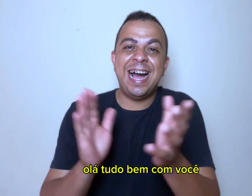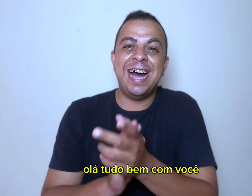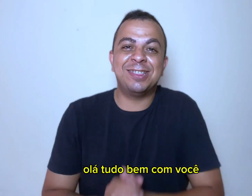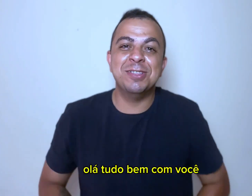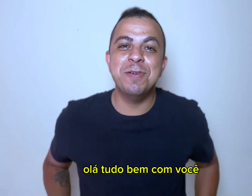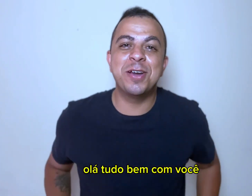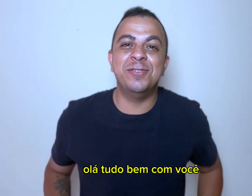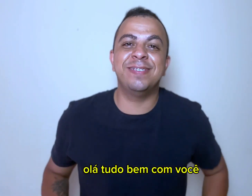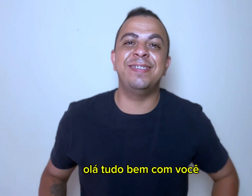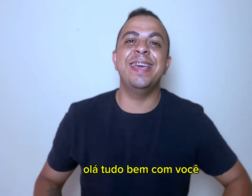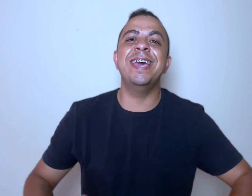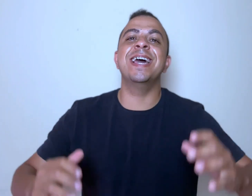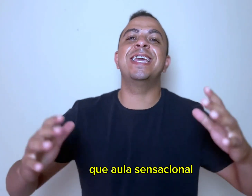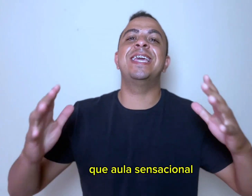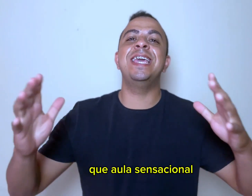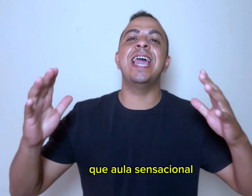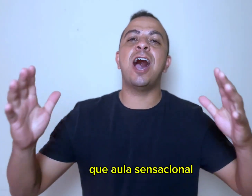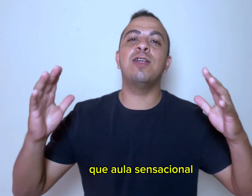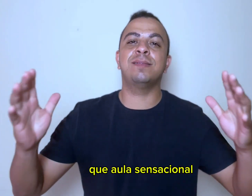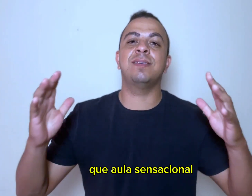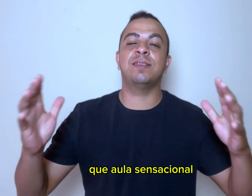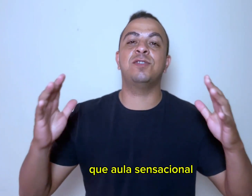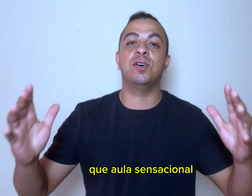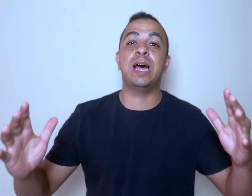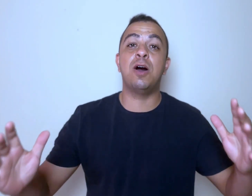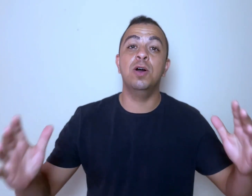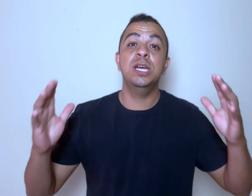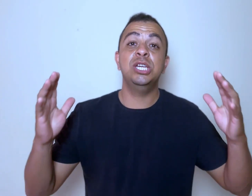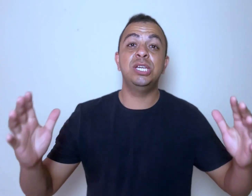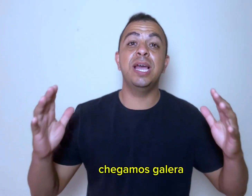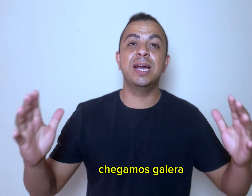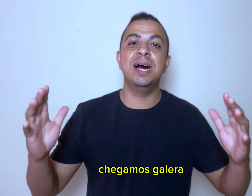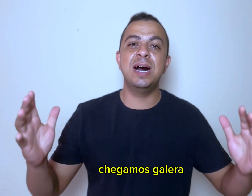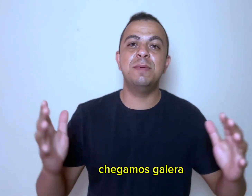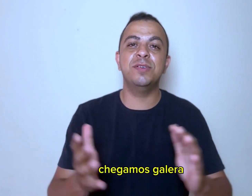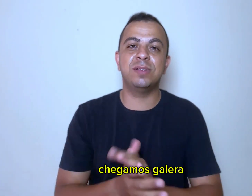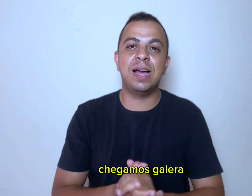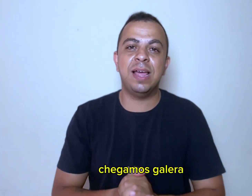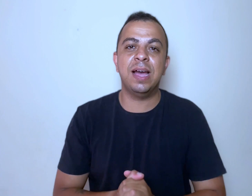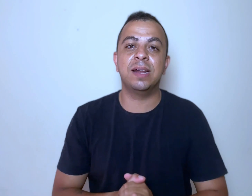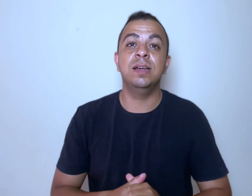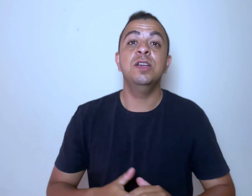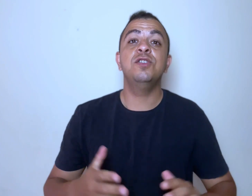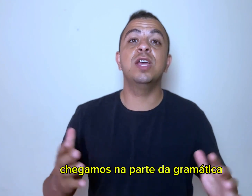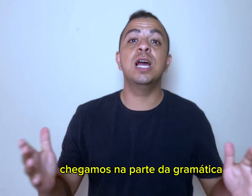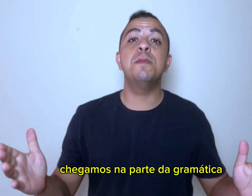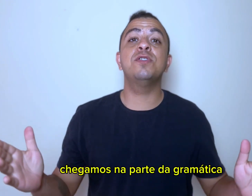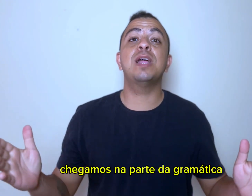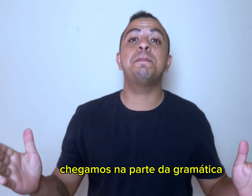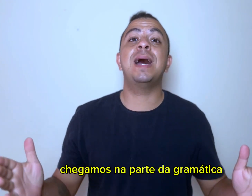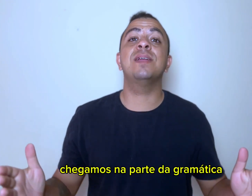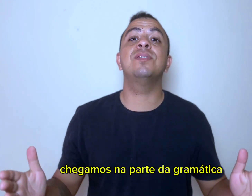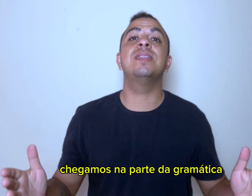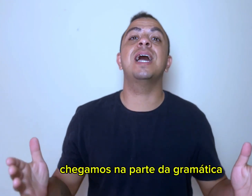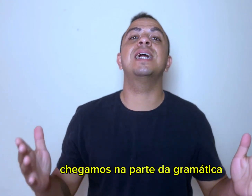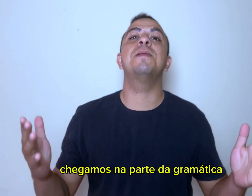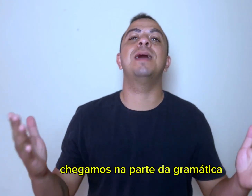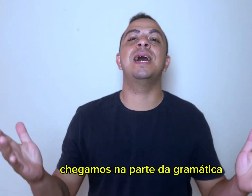Olá, tudo bem com você? Que aula sensacional! Chegamos, galera. Chegamos na parte da